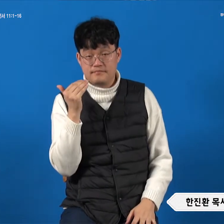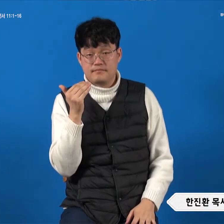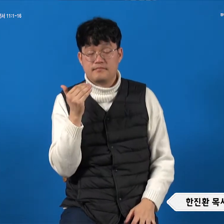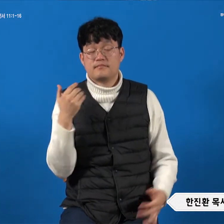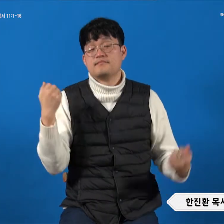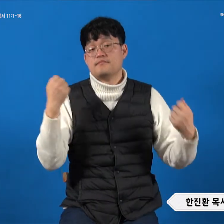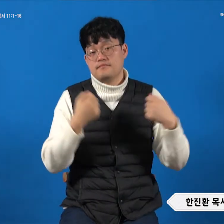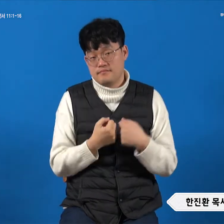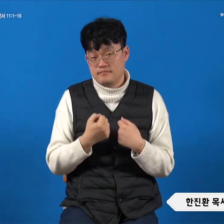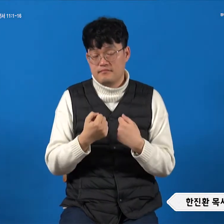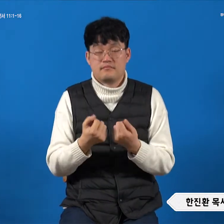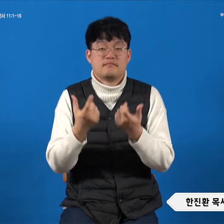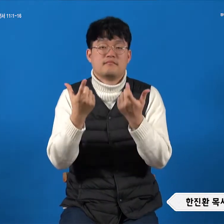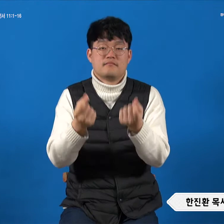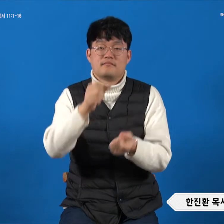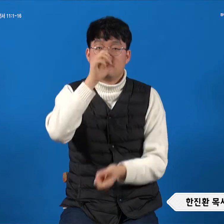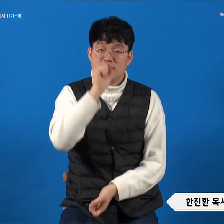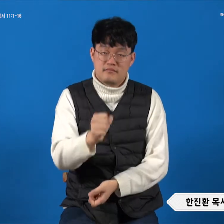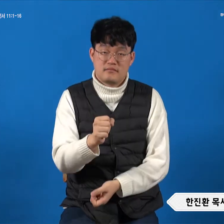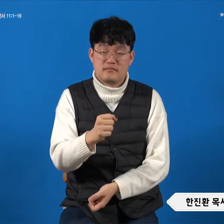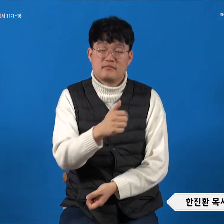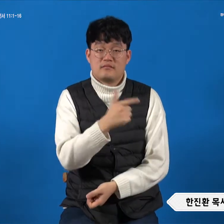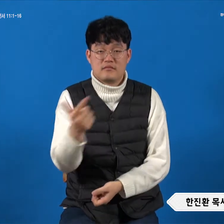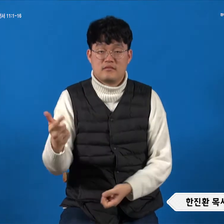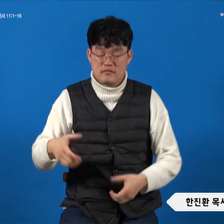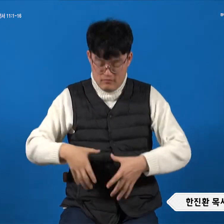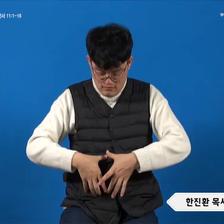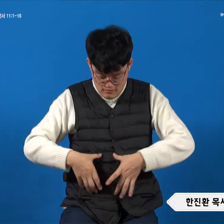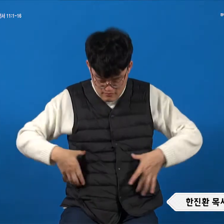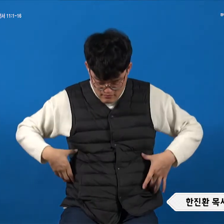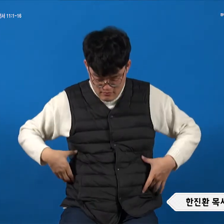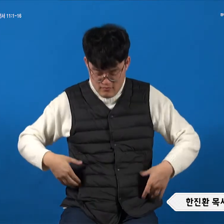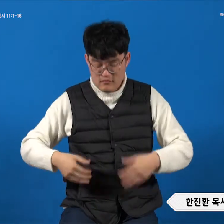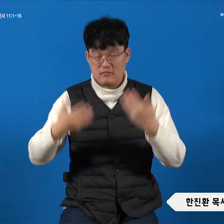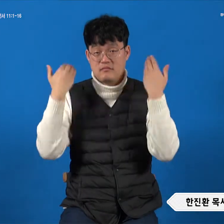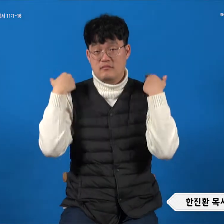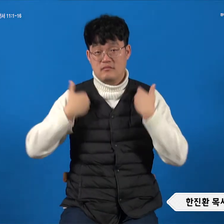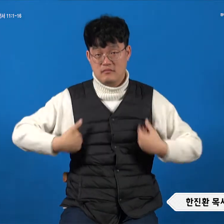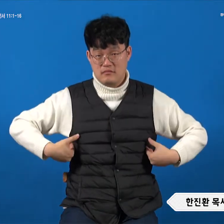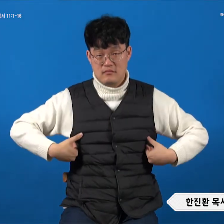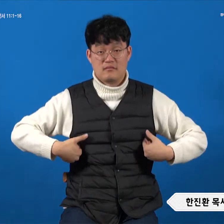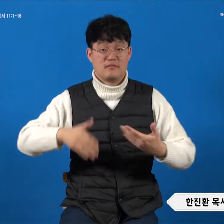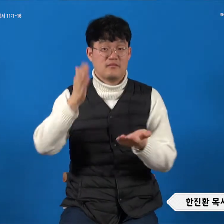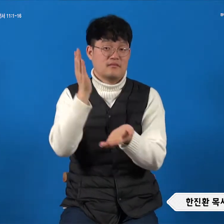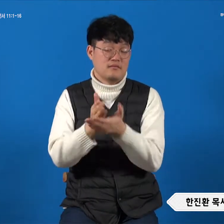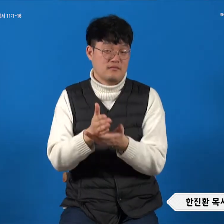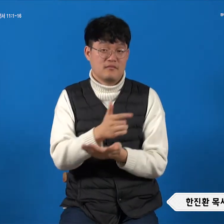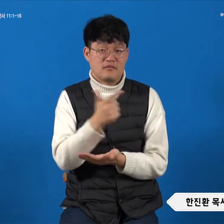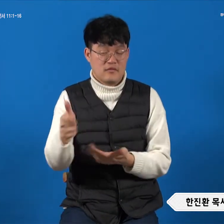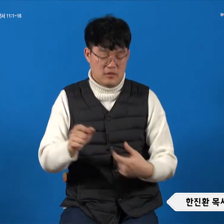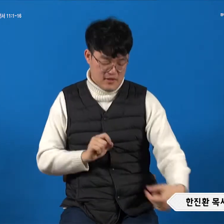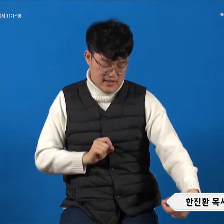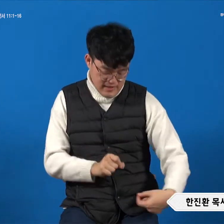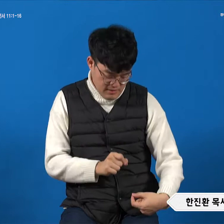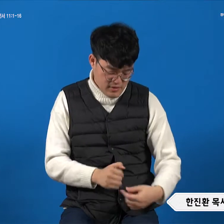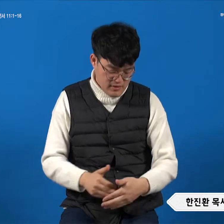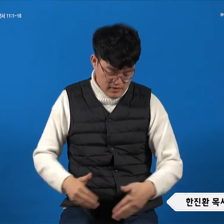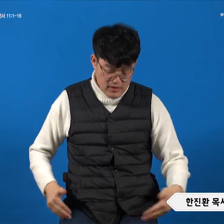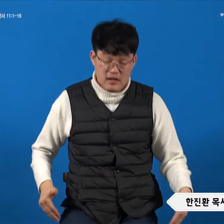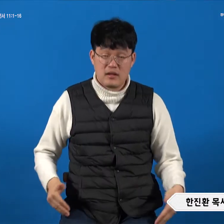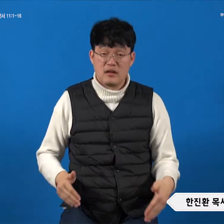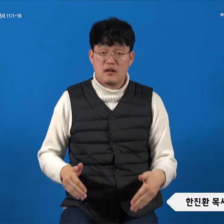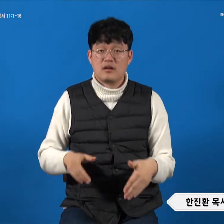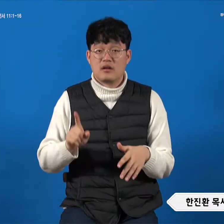하는 것이 좋다는 말입니다. 너무 훤하게 파진 소대나시 같은 거 입고 오지 말고 너무